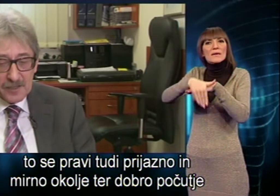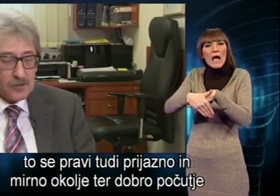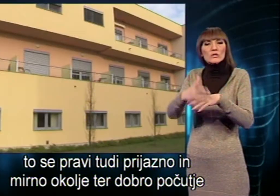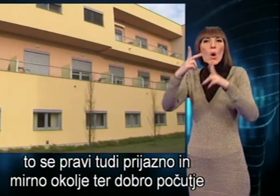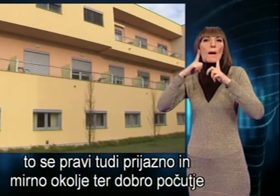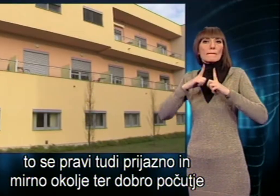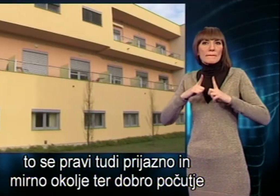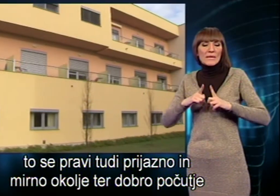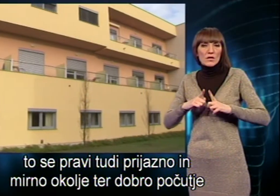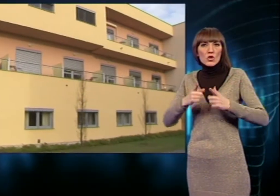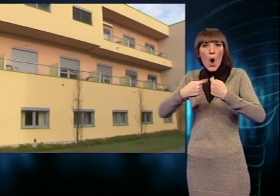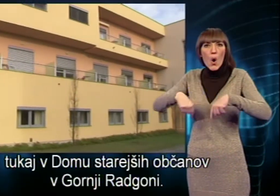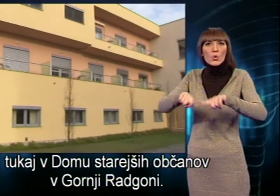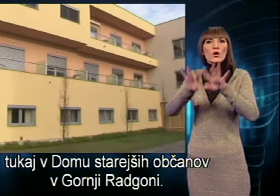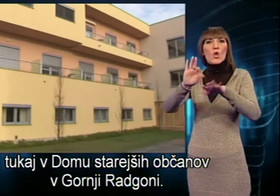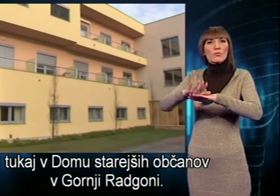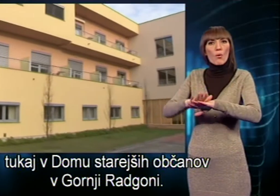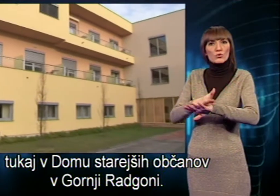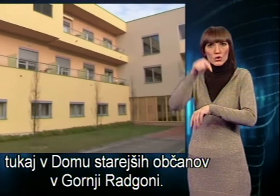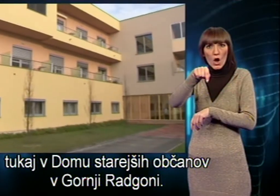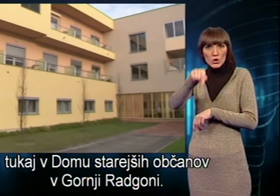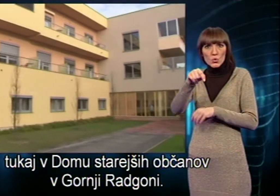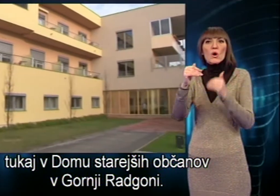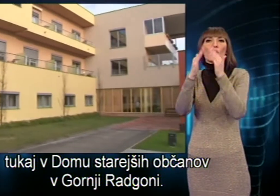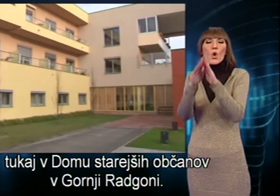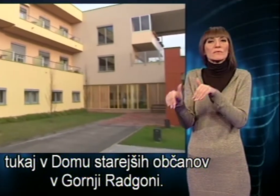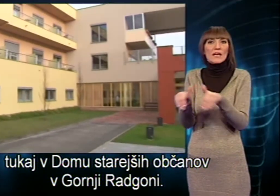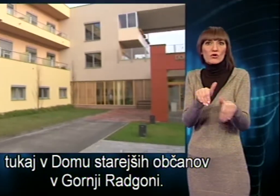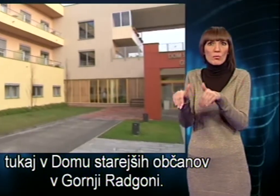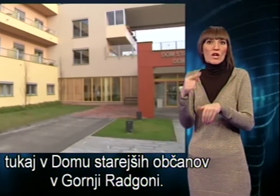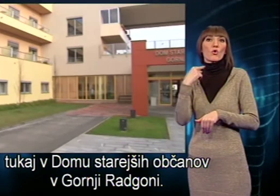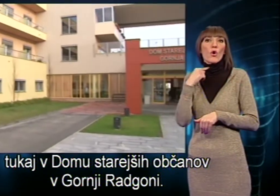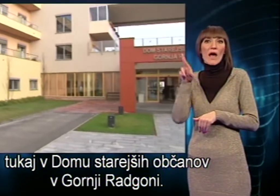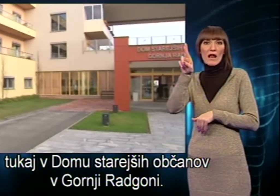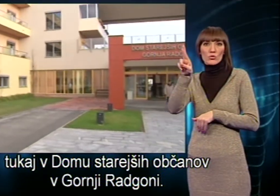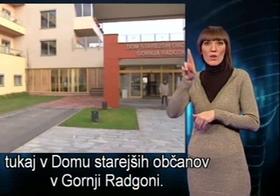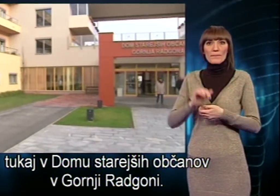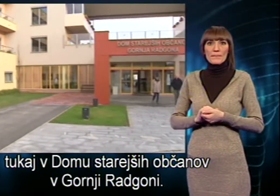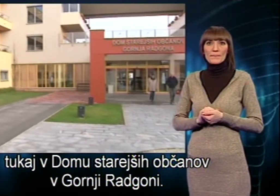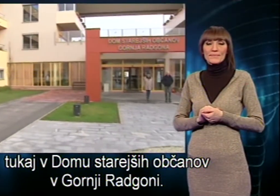okolje ter dobro počutje tukaj v domu starejših občanov v Gornji Radgoni.